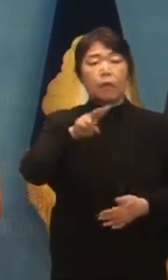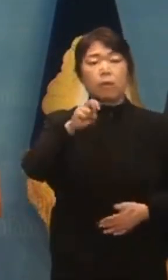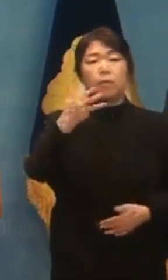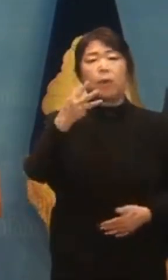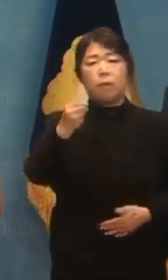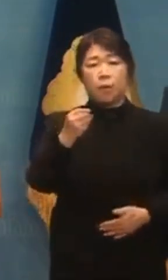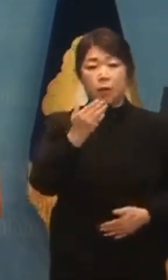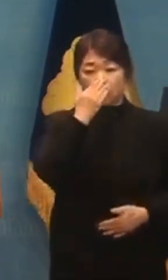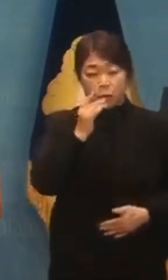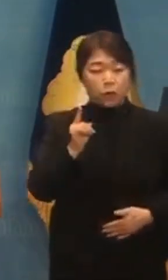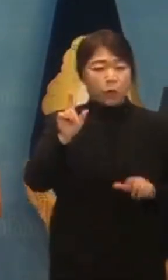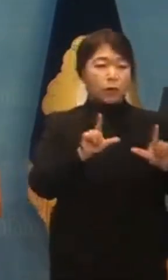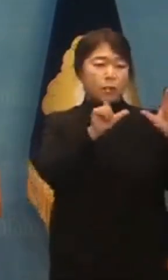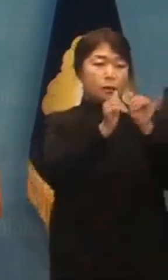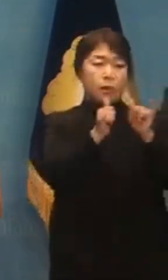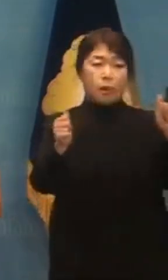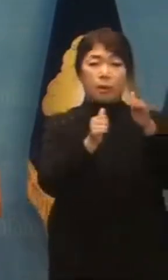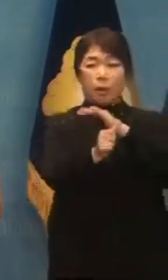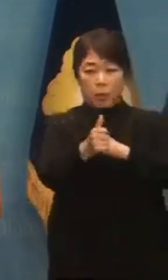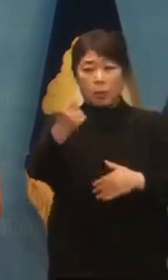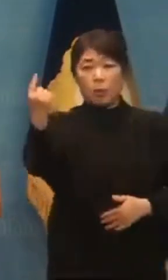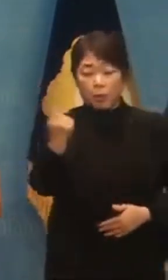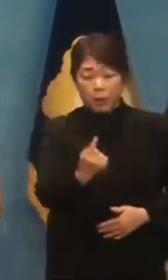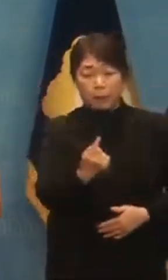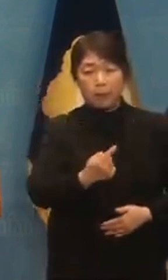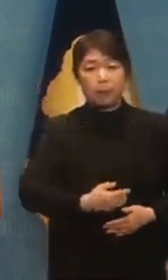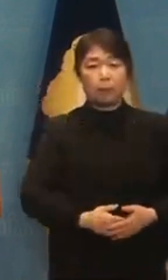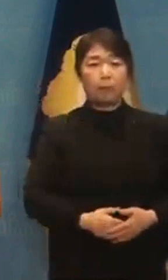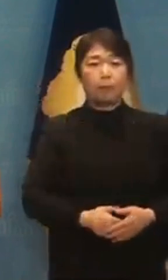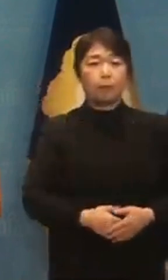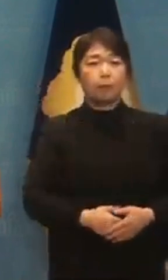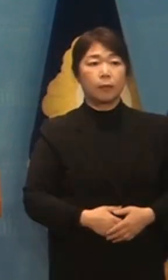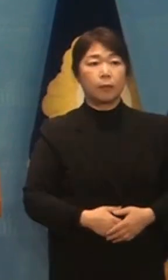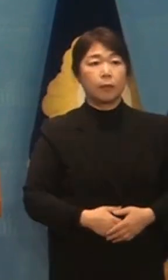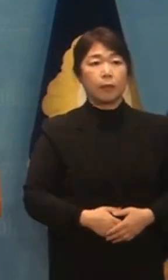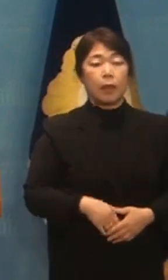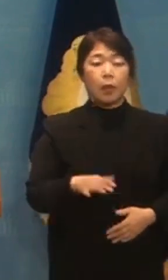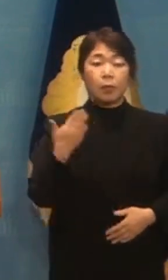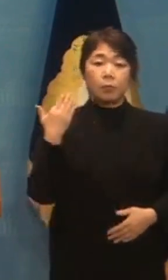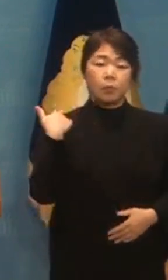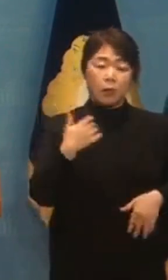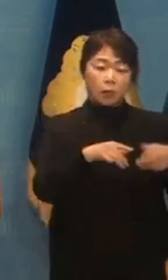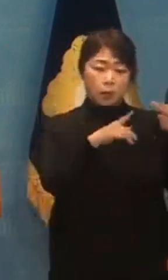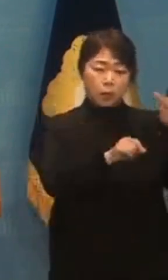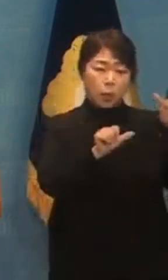28만 순천 시민을 대표해서 올라왔습니다. 다행히 지난